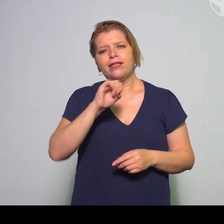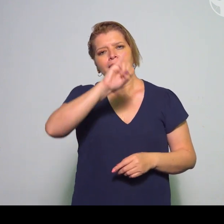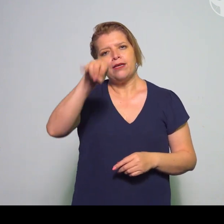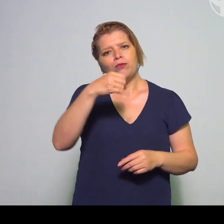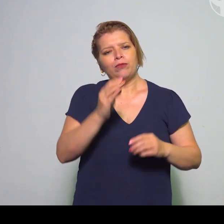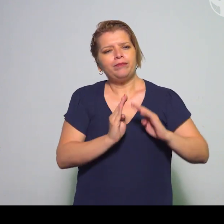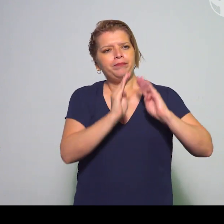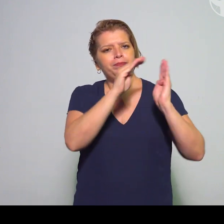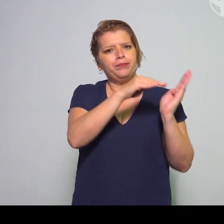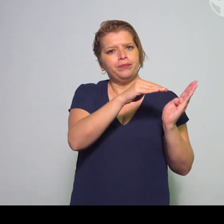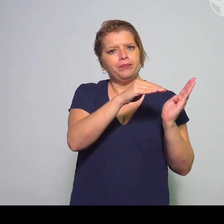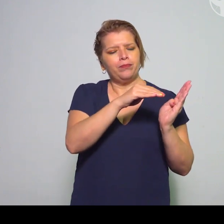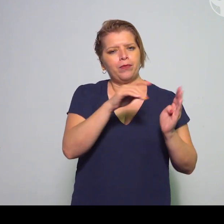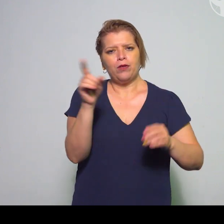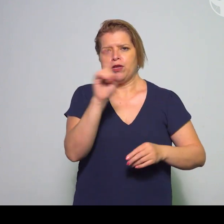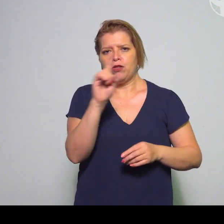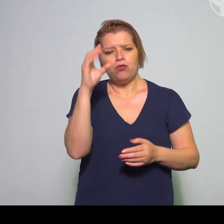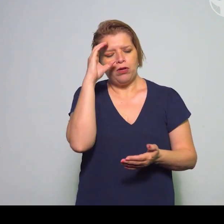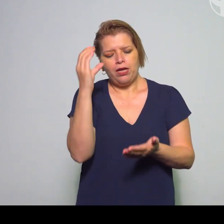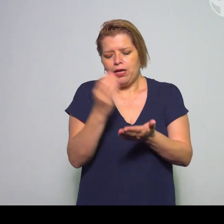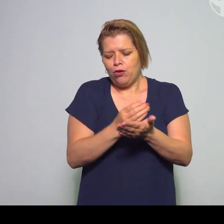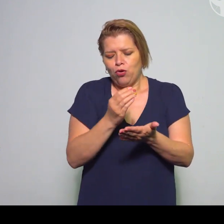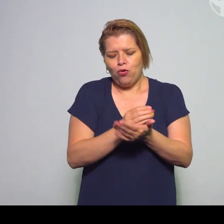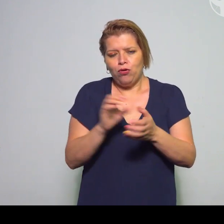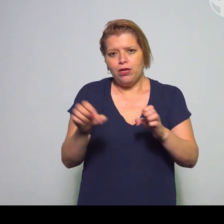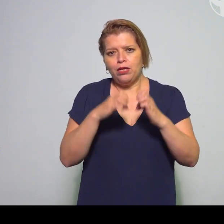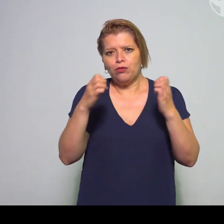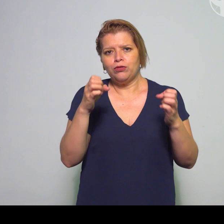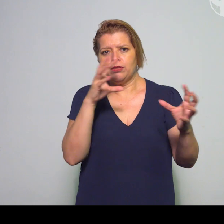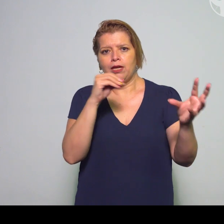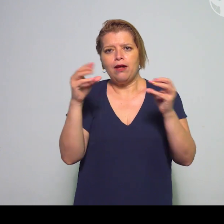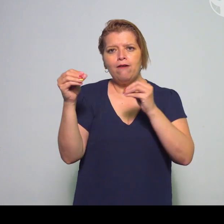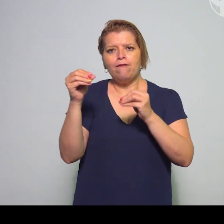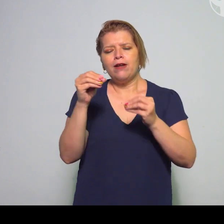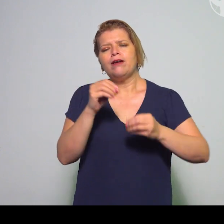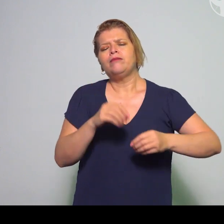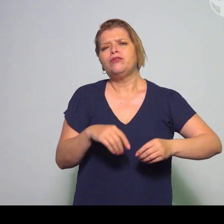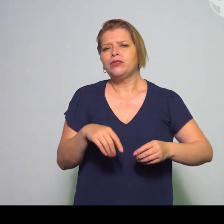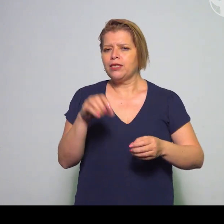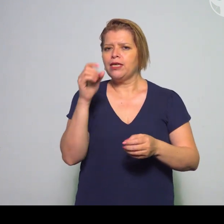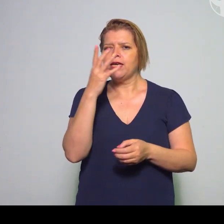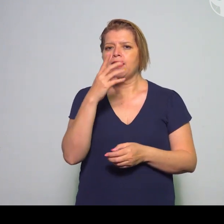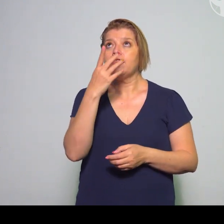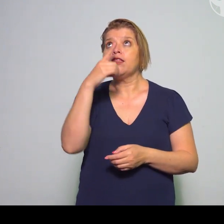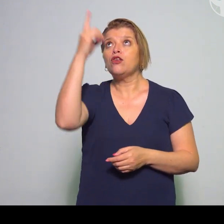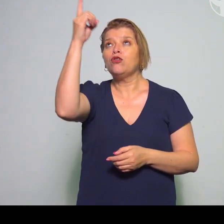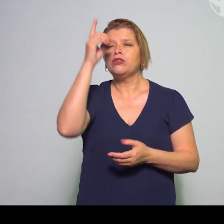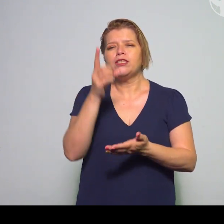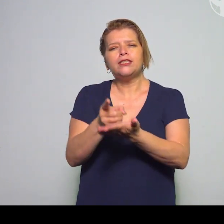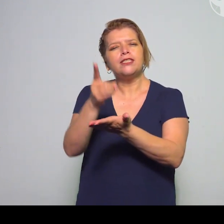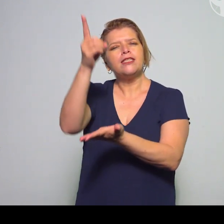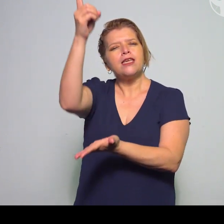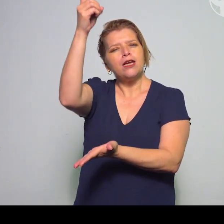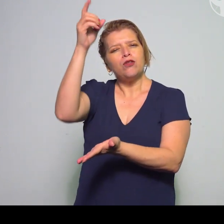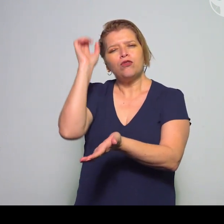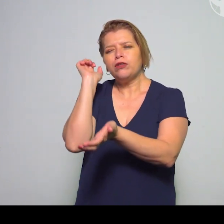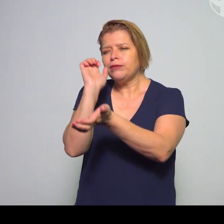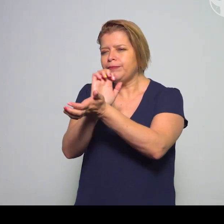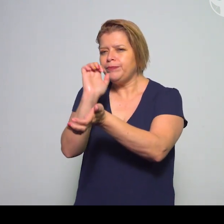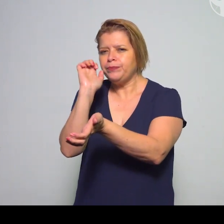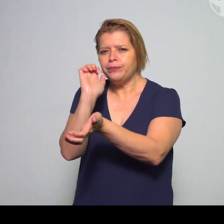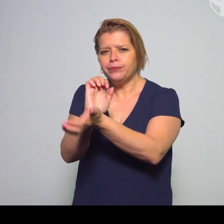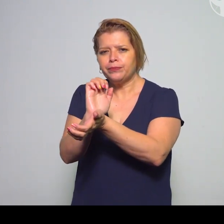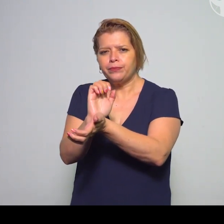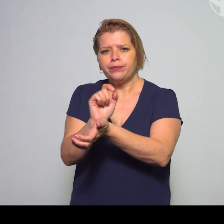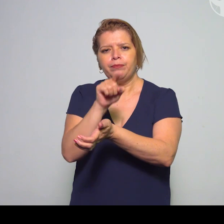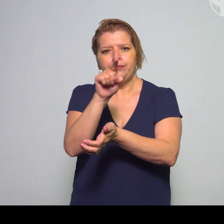o ya no habló de eso, dejó de creer. Y esta canción habla de que Él es digno de esperar. Y cuando yo veo mi vida